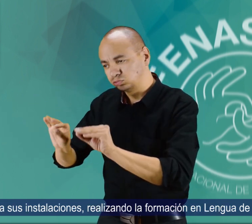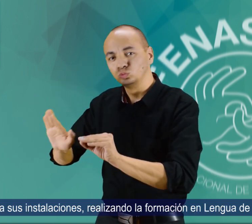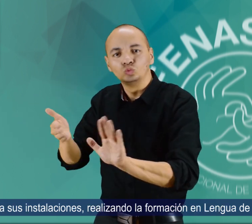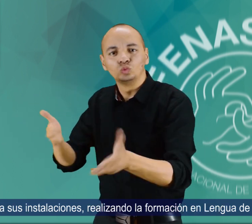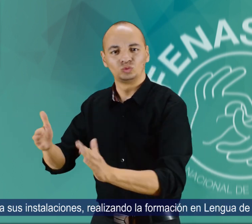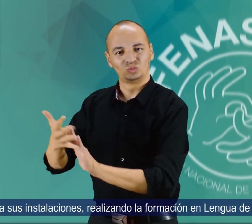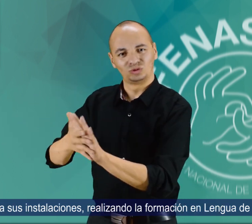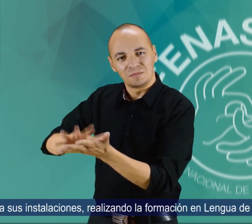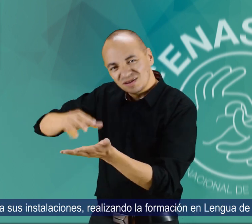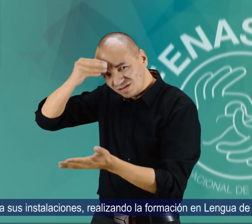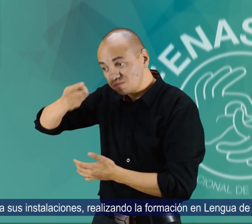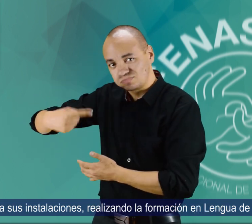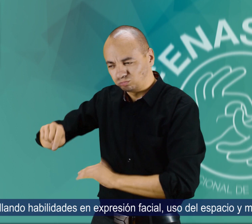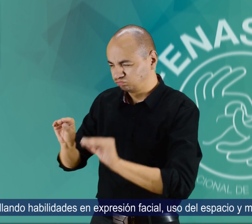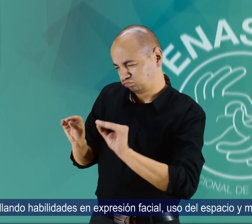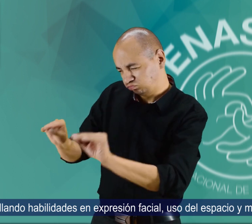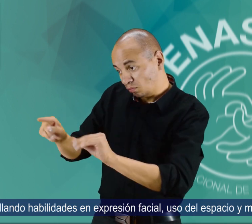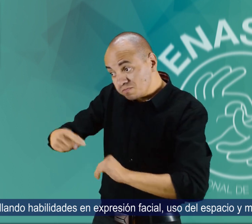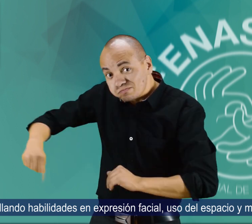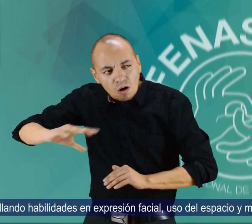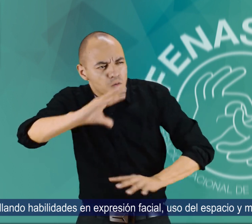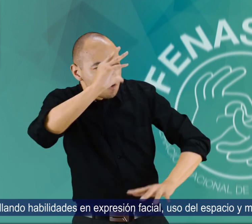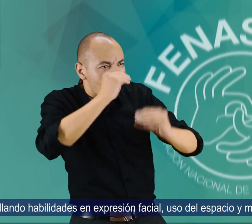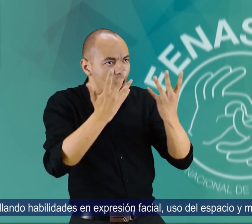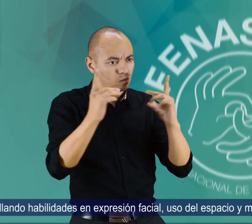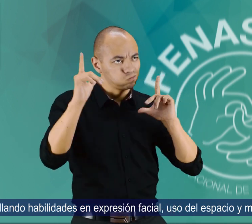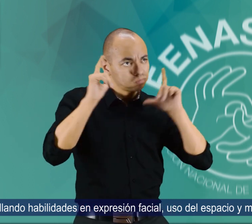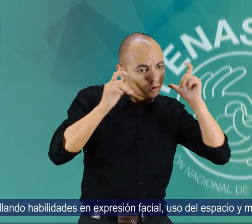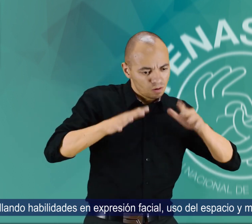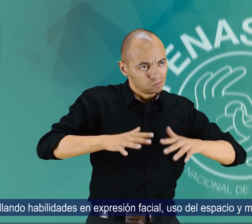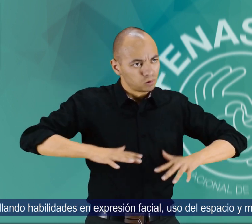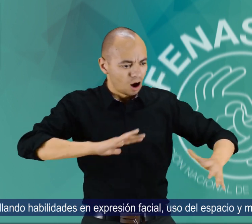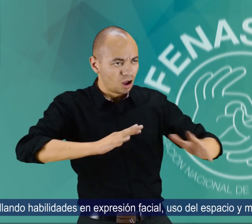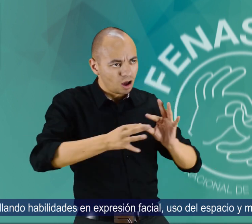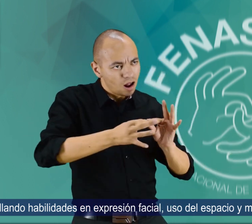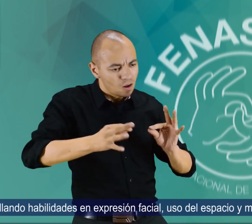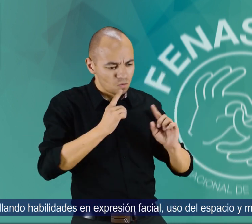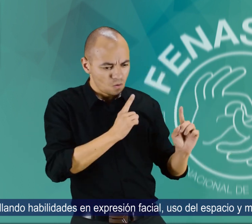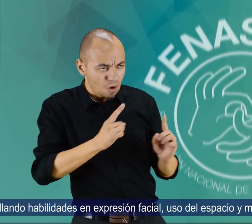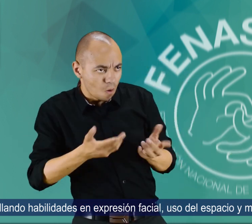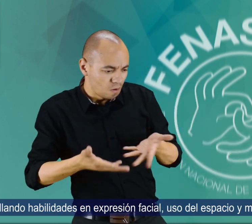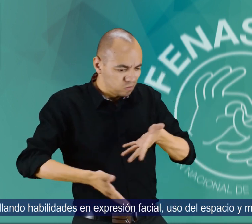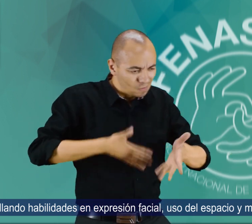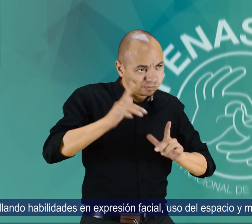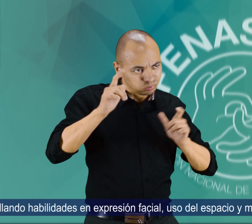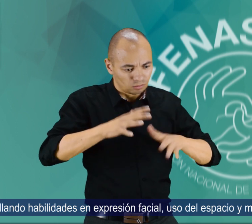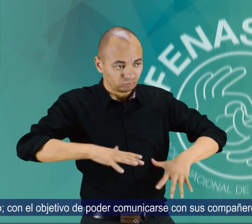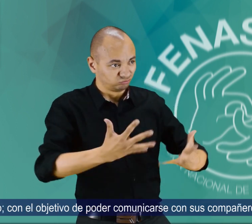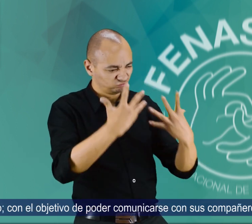realizando la formación en lengua de señas, desarrollando habilidades en expresión facial, uso del espacio y manejo del